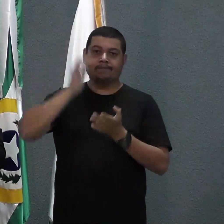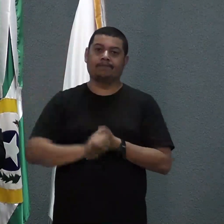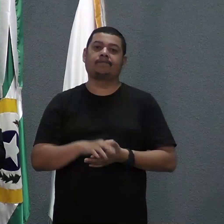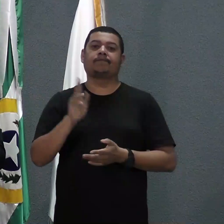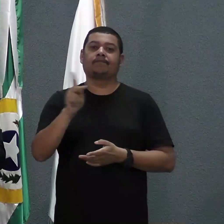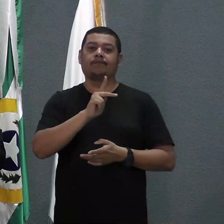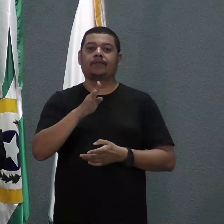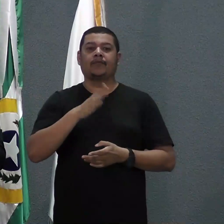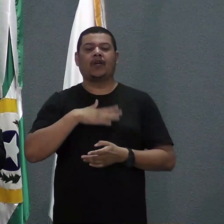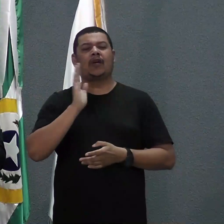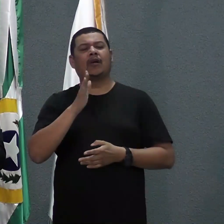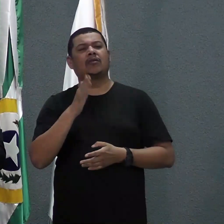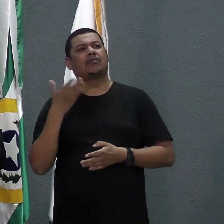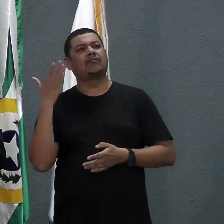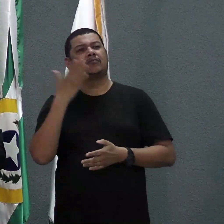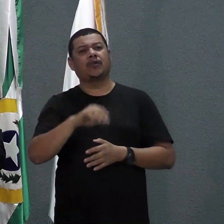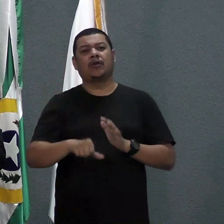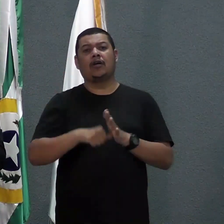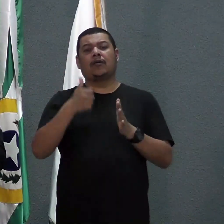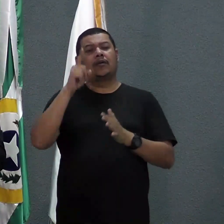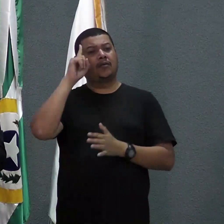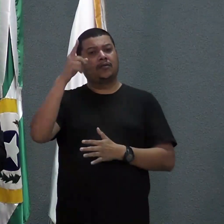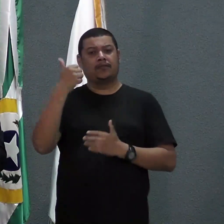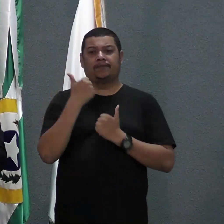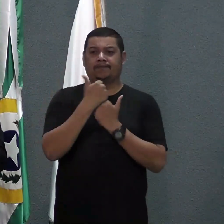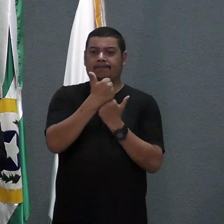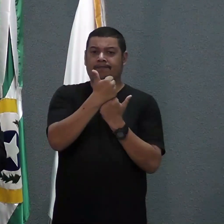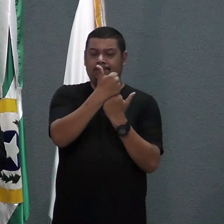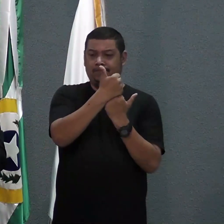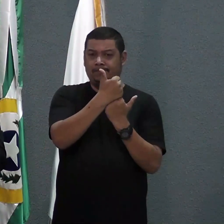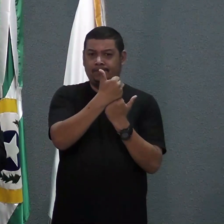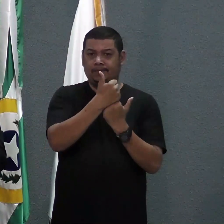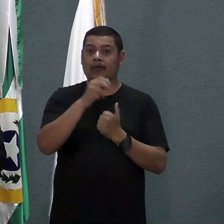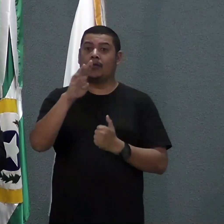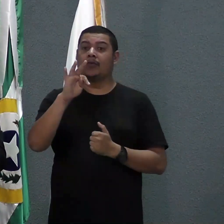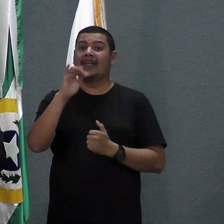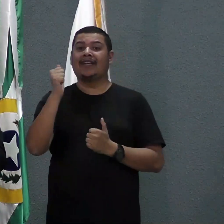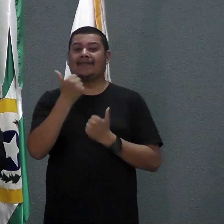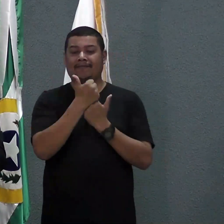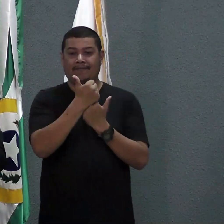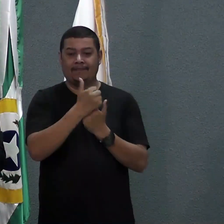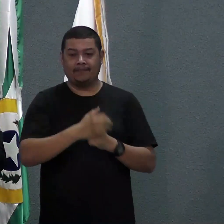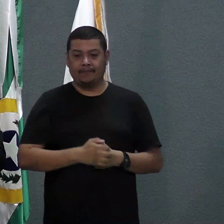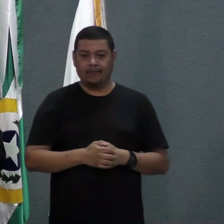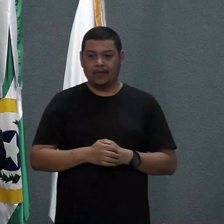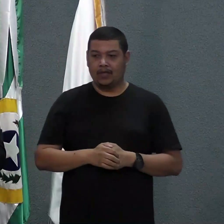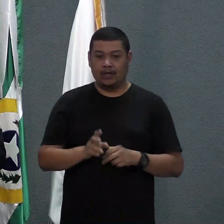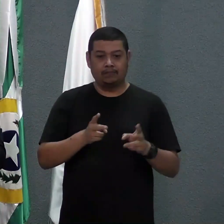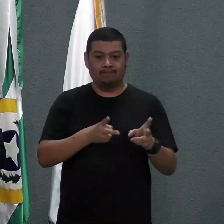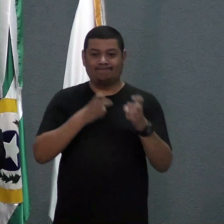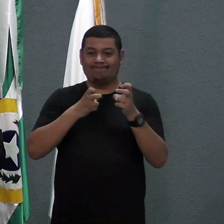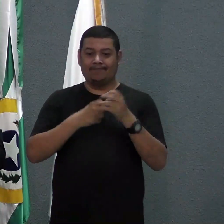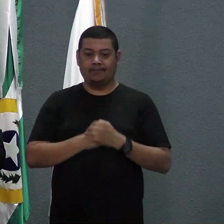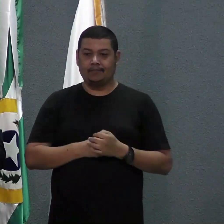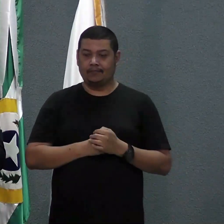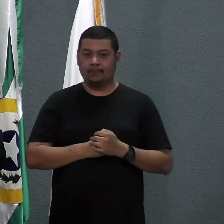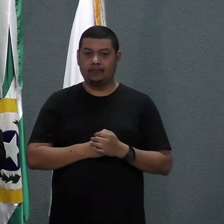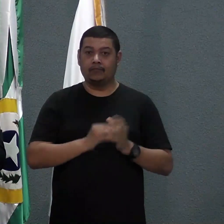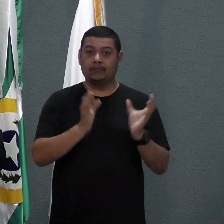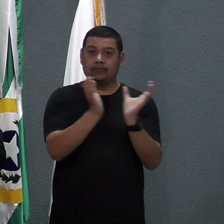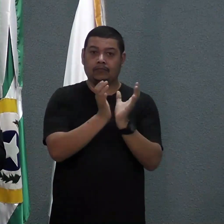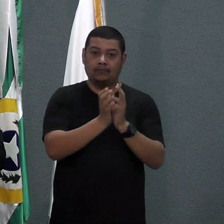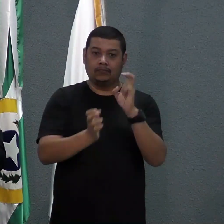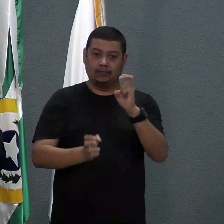tive lá no hospital de campanha bem no dia que ele estava sendo removido para o UTI. E lá eu presenciei uma equipe de